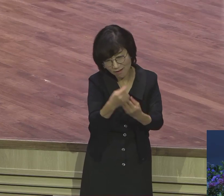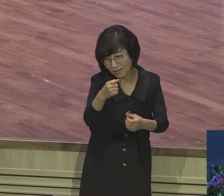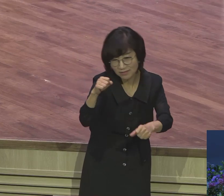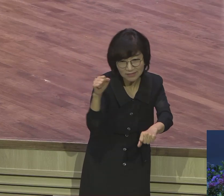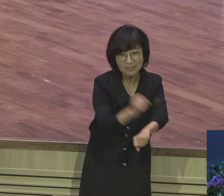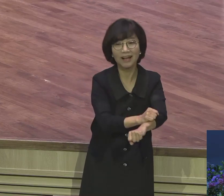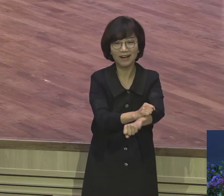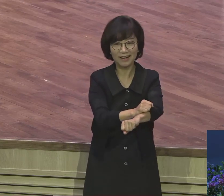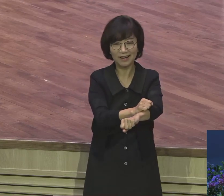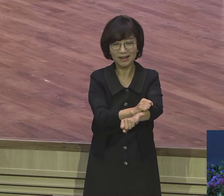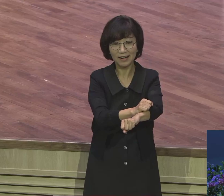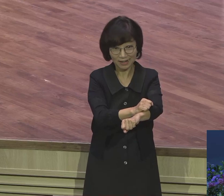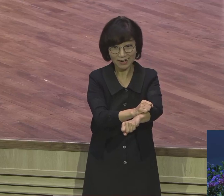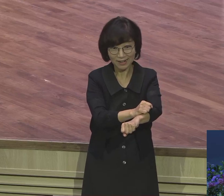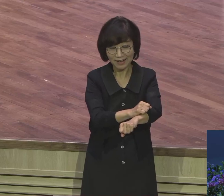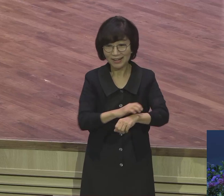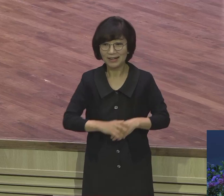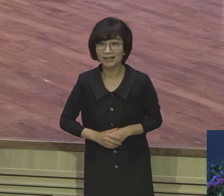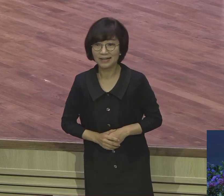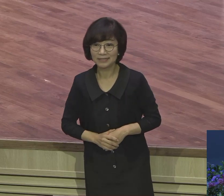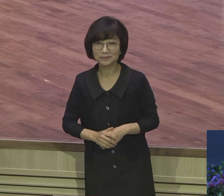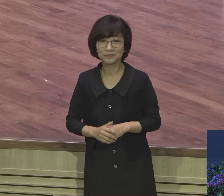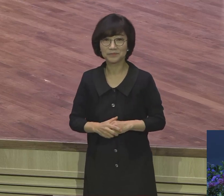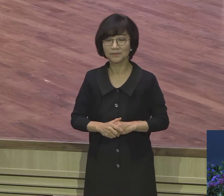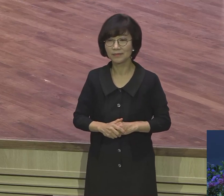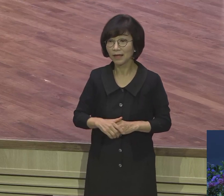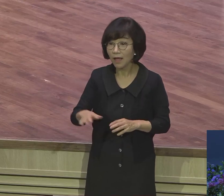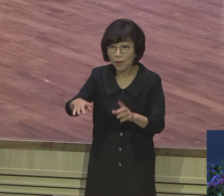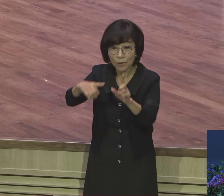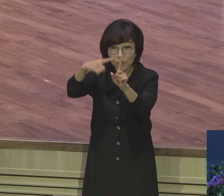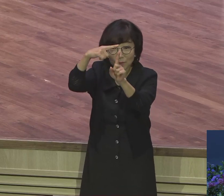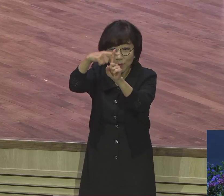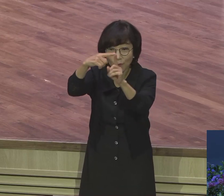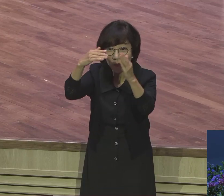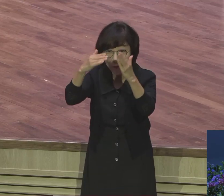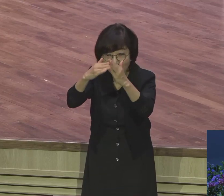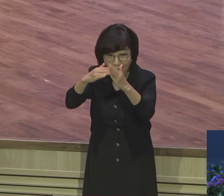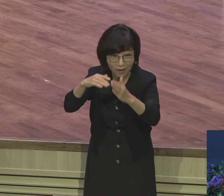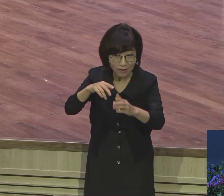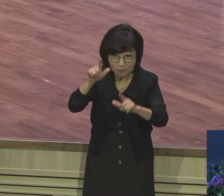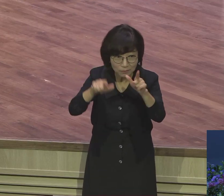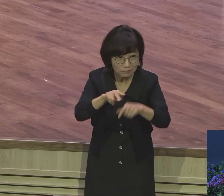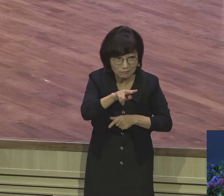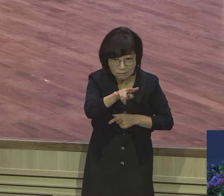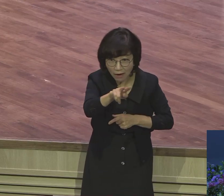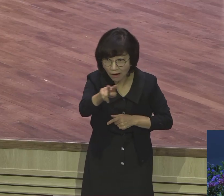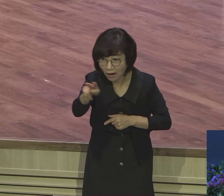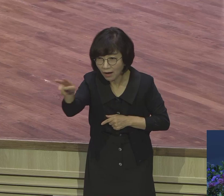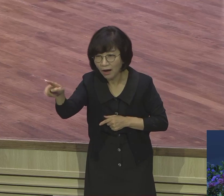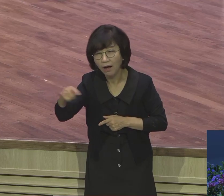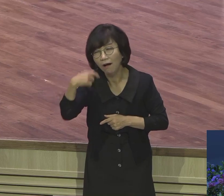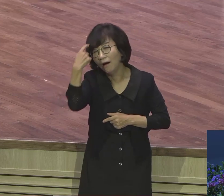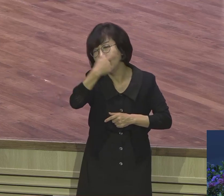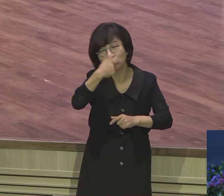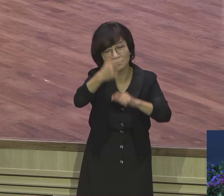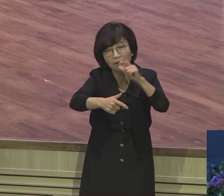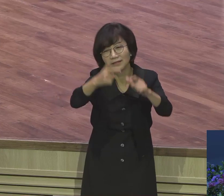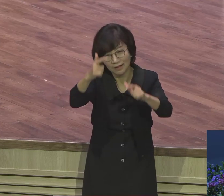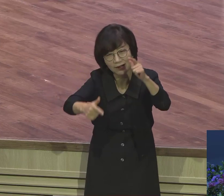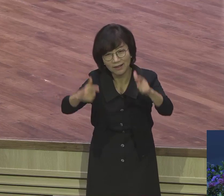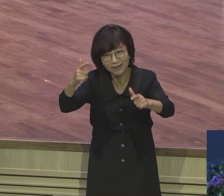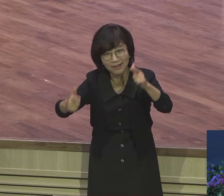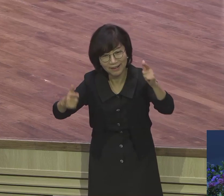어떻게 원네스 하느냐 잘 들으세요. 교회는요. 참으로 각양각색의 사람이 다 모여요. 각양각색의 사람. 이런